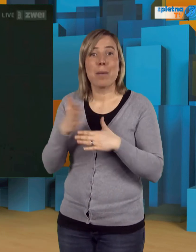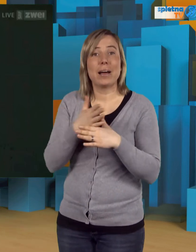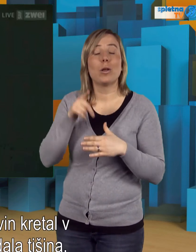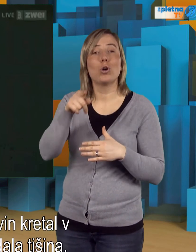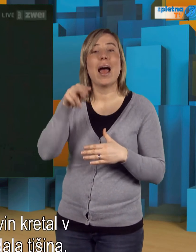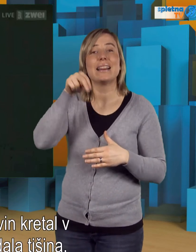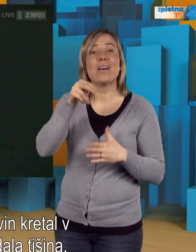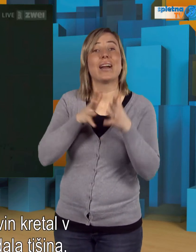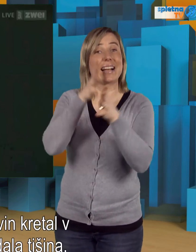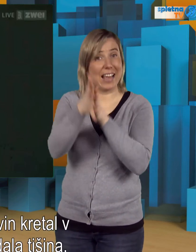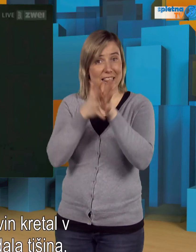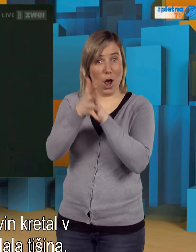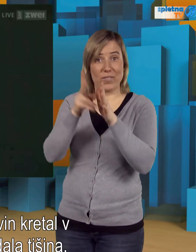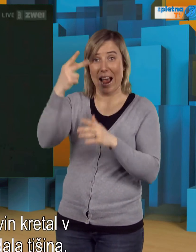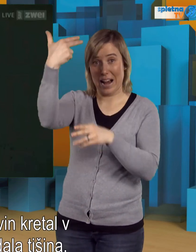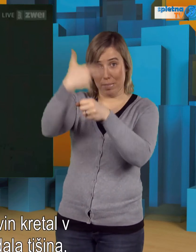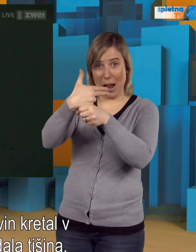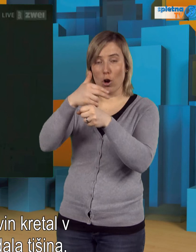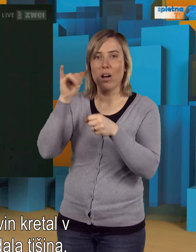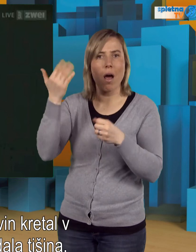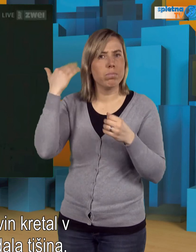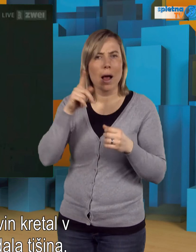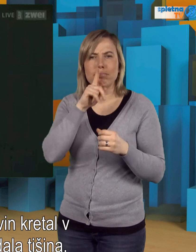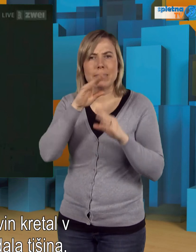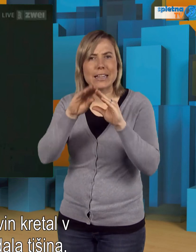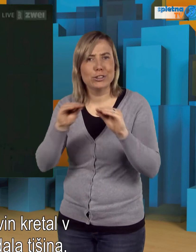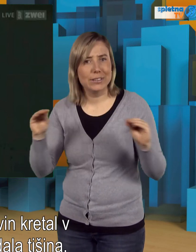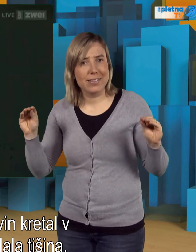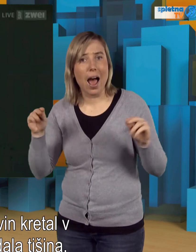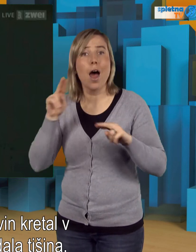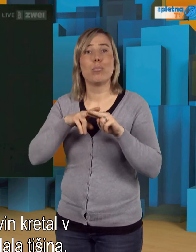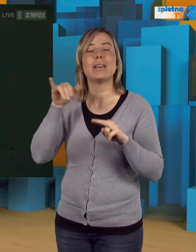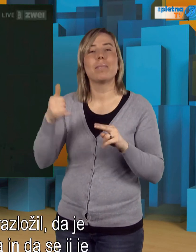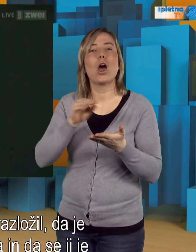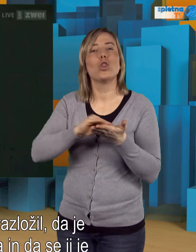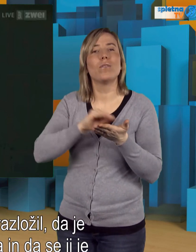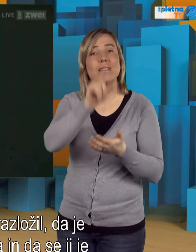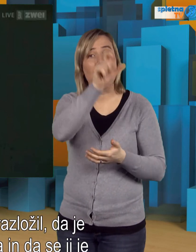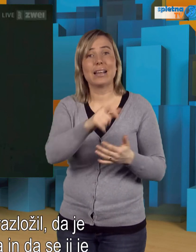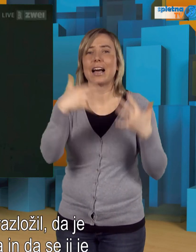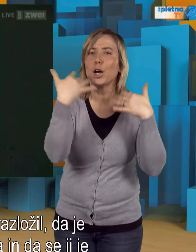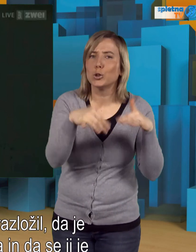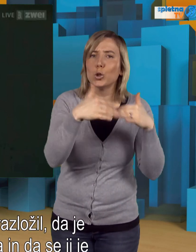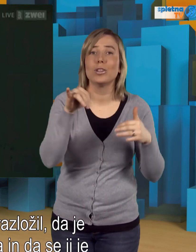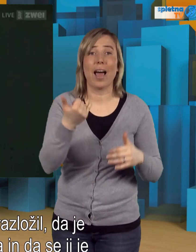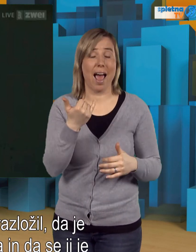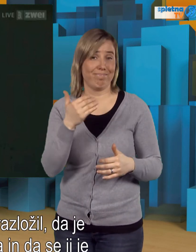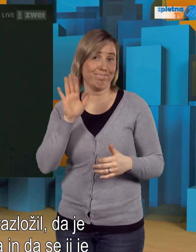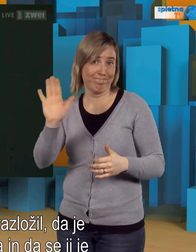Medtem ko je Nevin kretal v kamero, je zavladala tišina. Potem je novinarki razložil, da je njegova mama gluha in da se